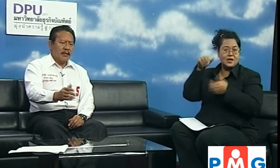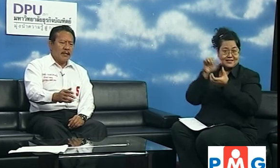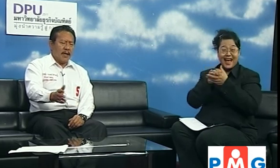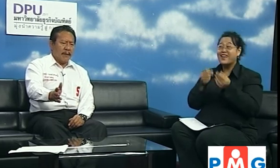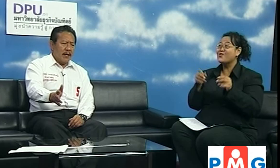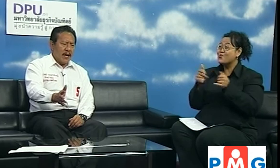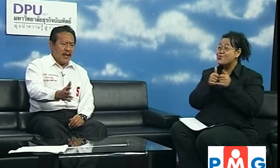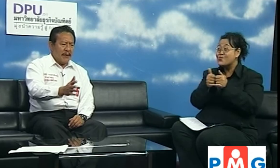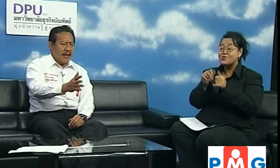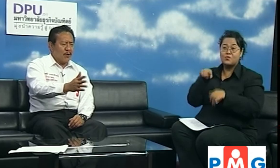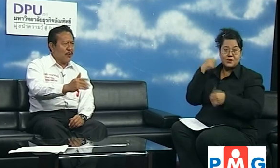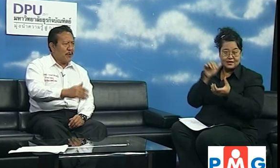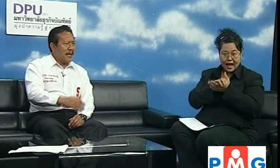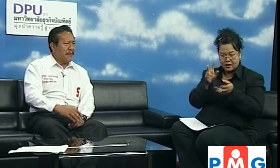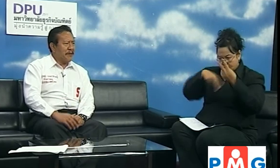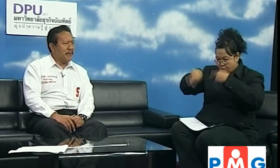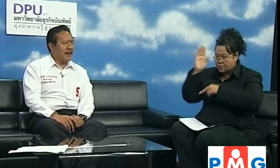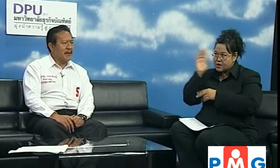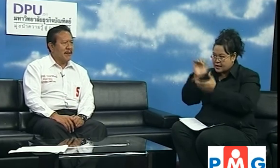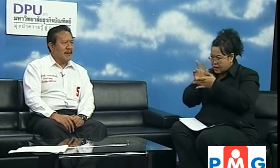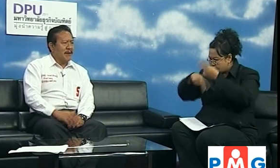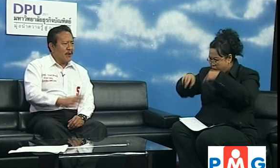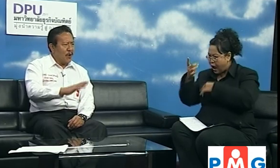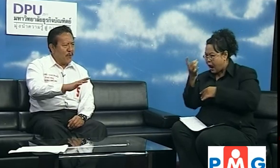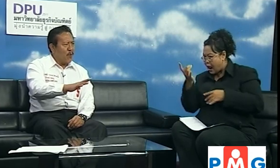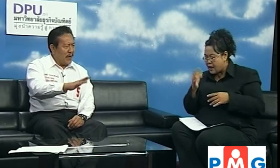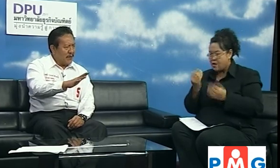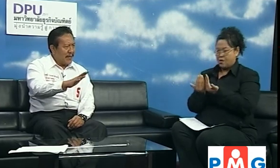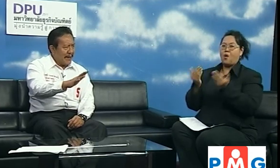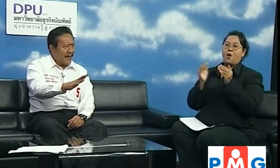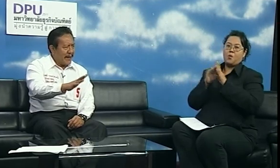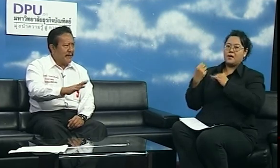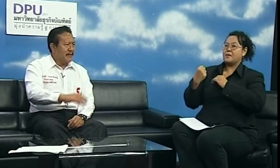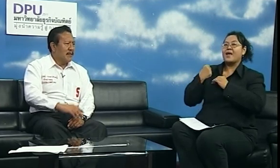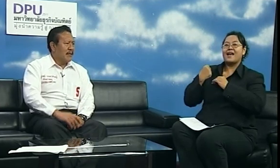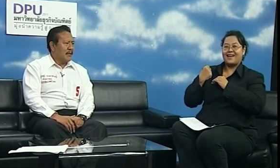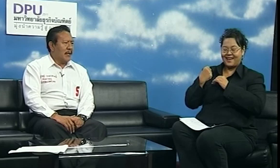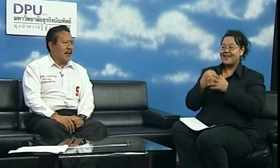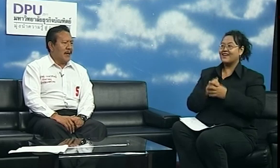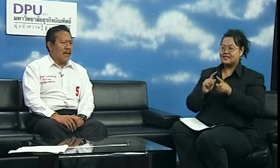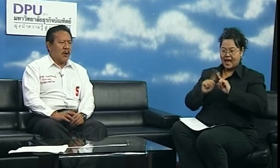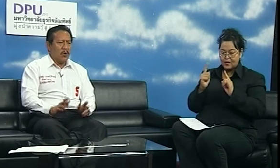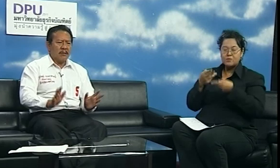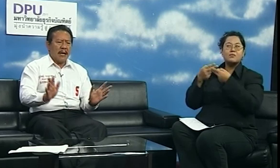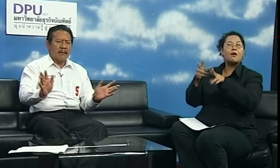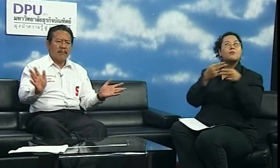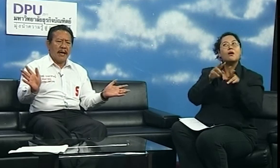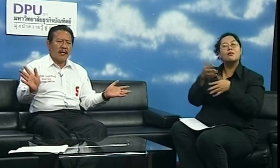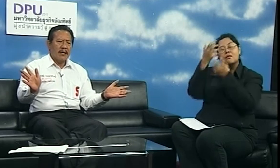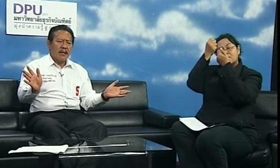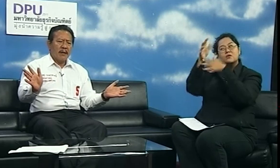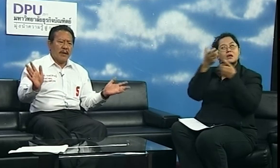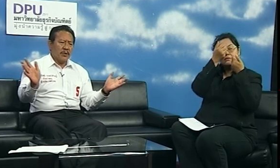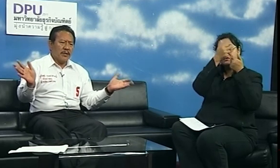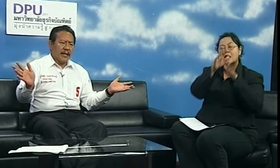กันถ้าภรรัาได้มีการตัวสอบสามีซะบั้งคราวครัวเราจะแข็งแหงแต่ถ้าเราต่างคนต่างไป